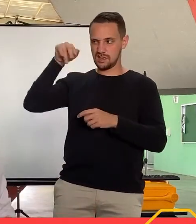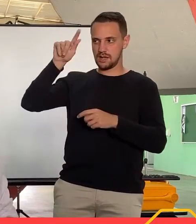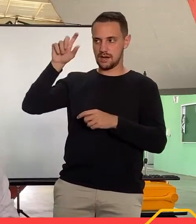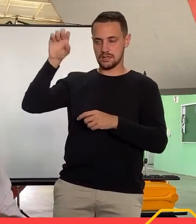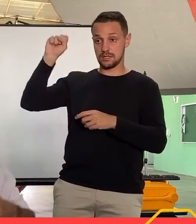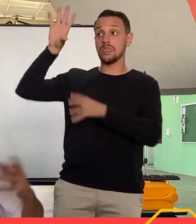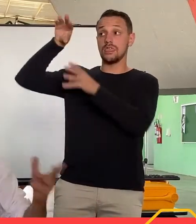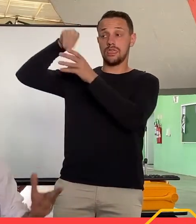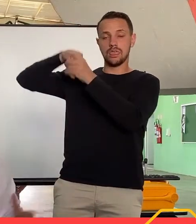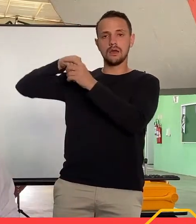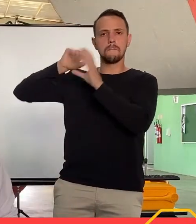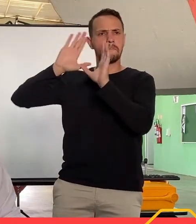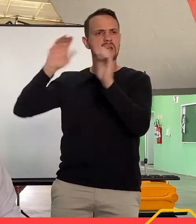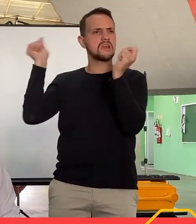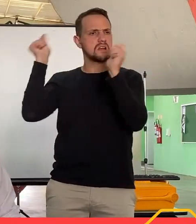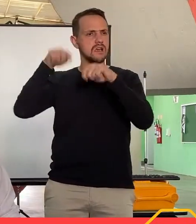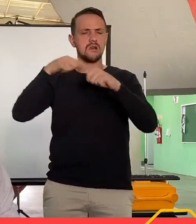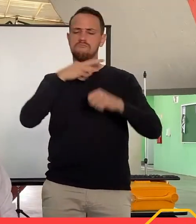com anglicanos,